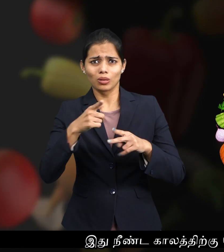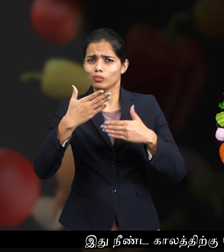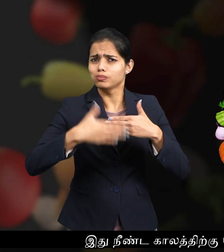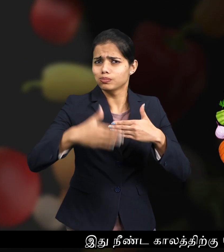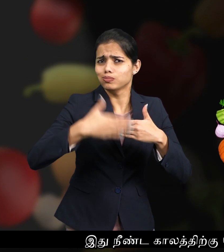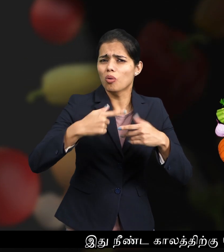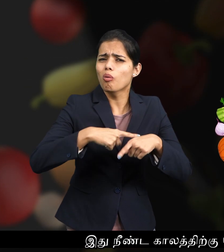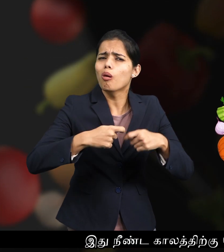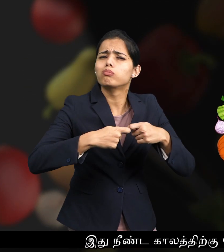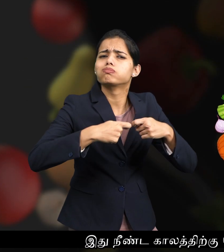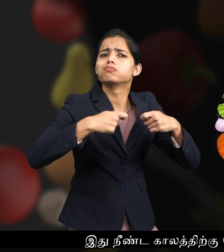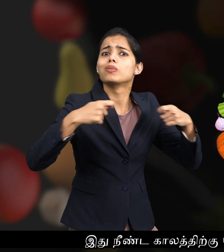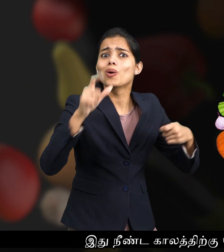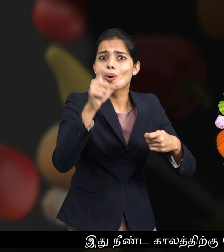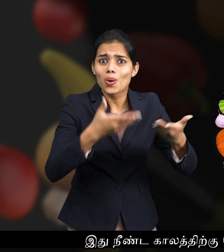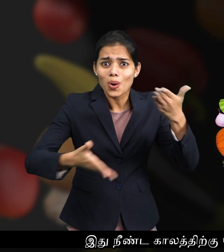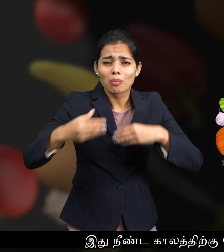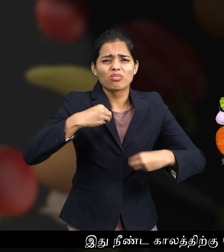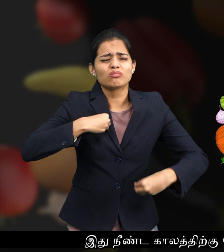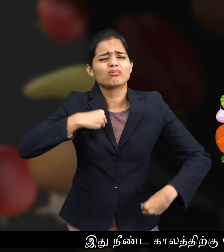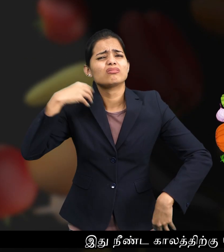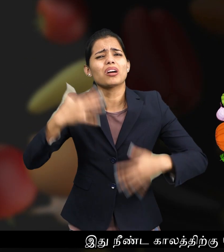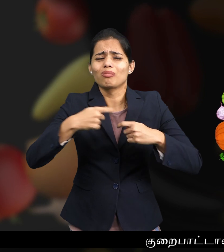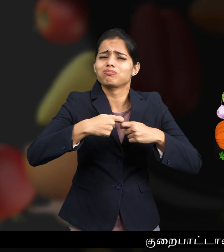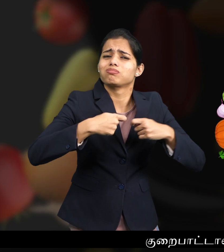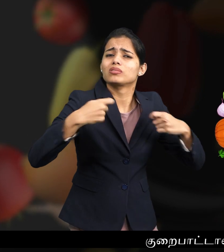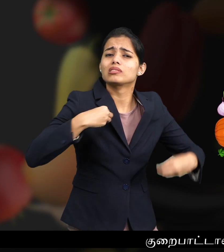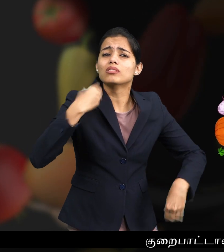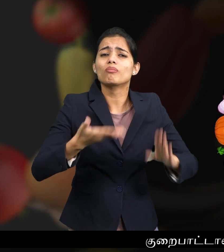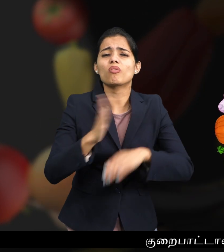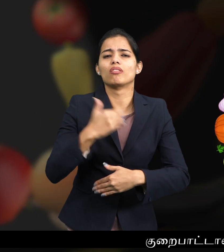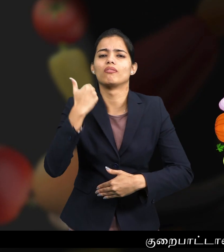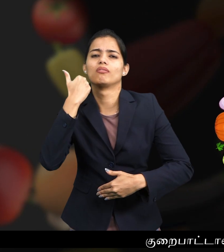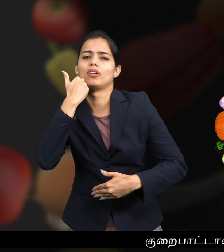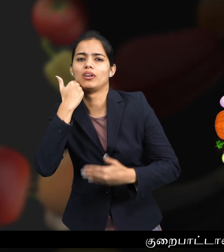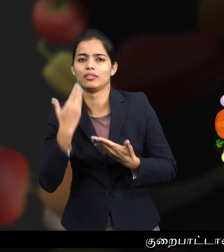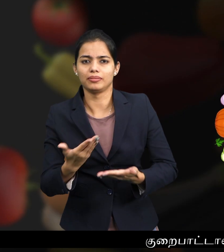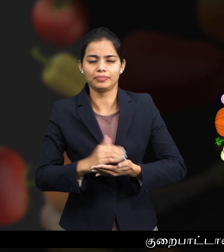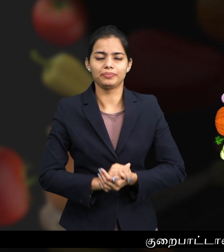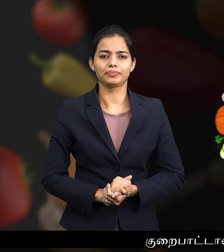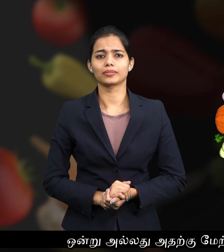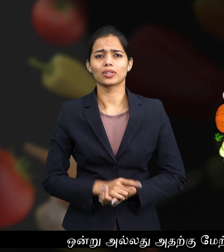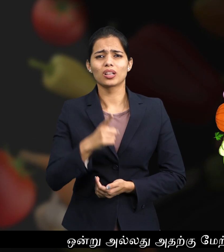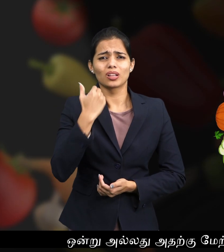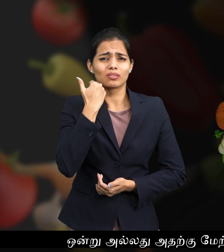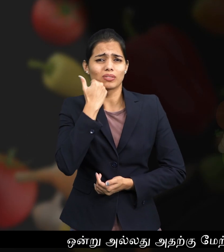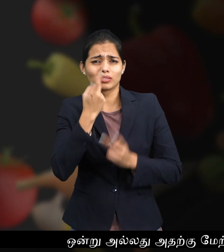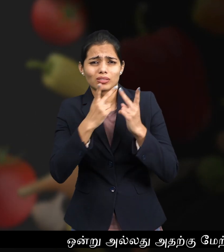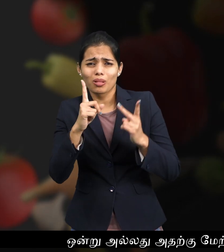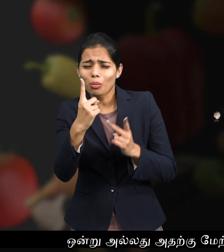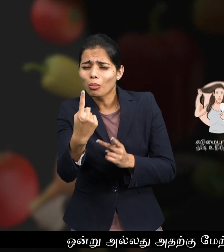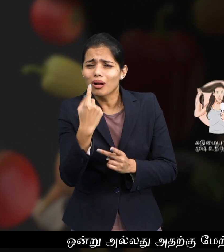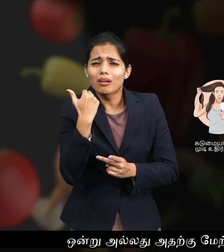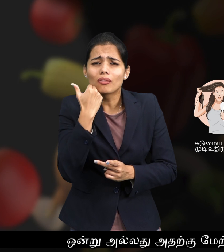இது நீண்ட காலத்திற்கு தொடர்ந்தால் அந்த நபர் அந்த குறைபாட்டால் பாதிக்கப்படலாம். ஒன்று